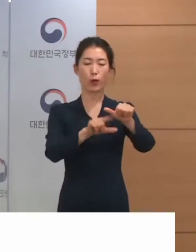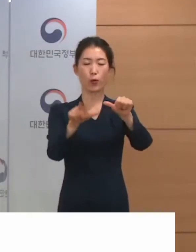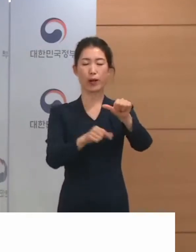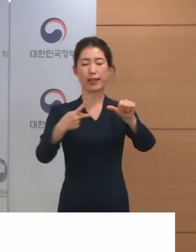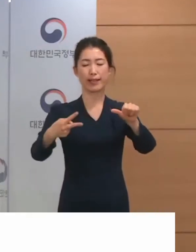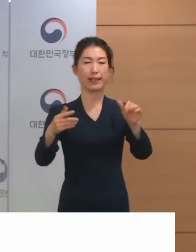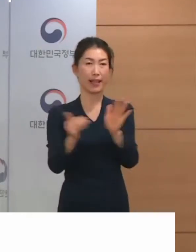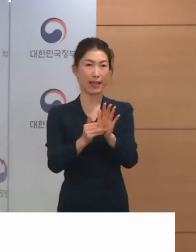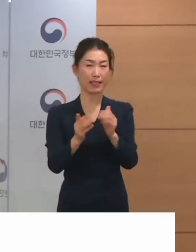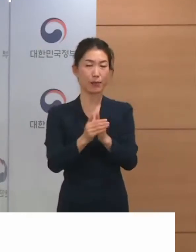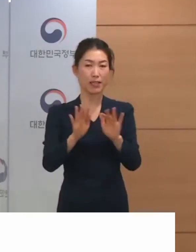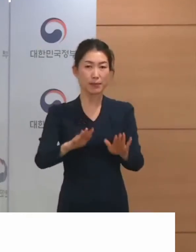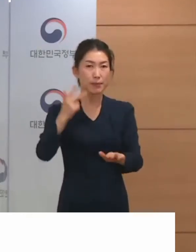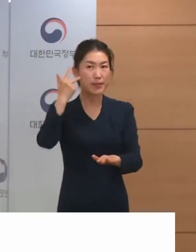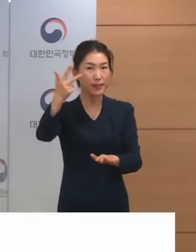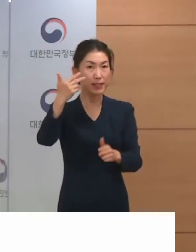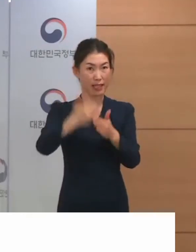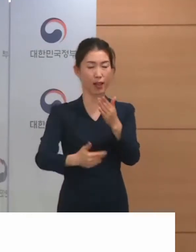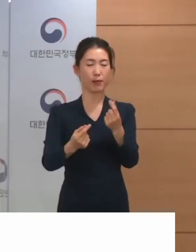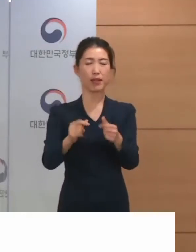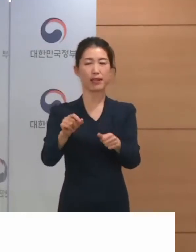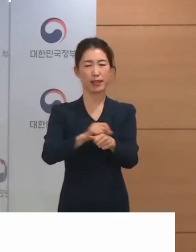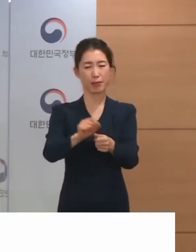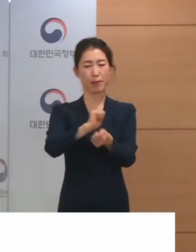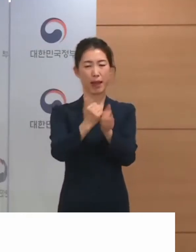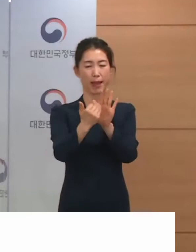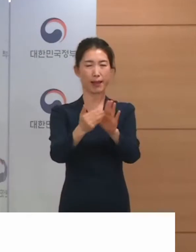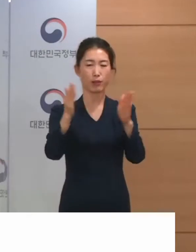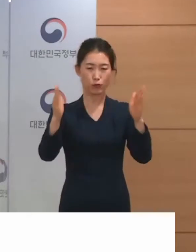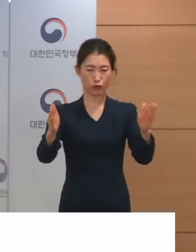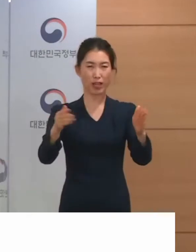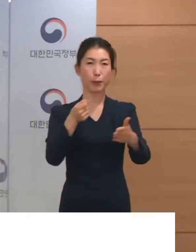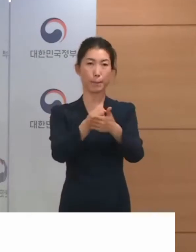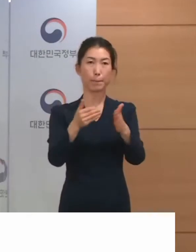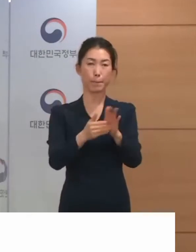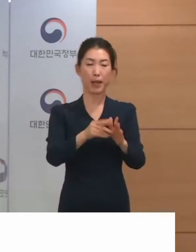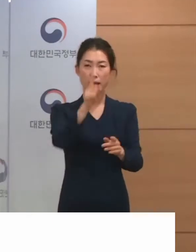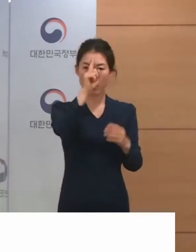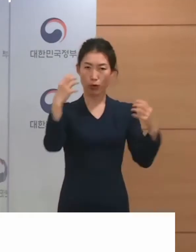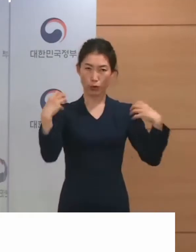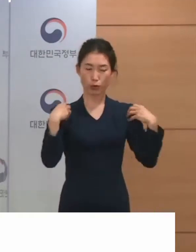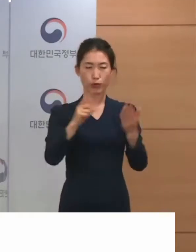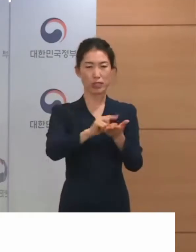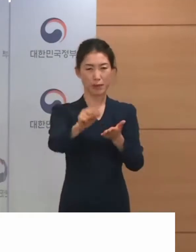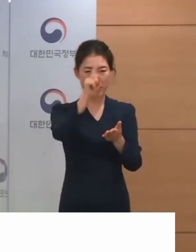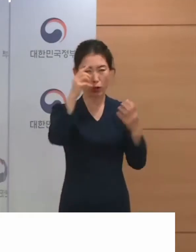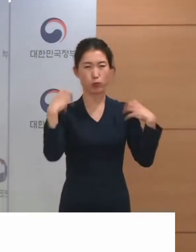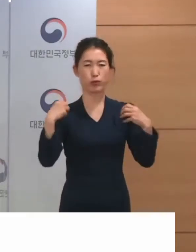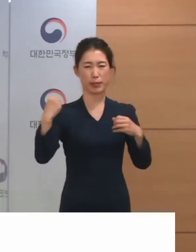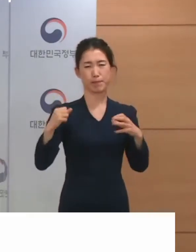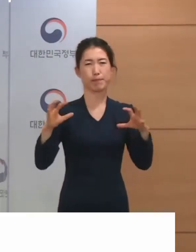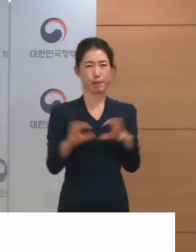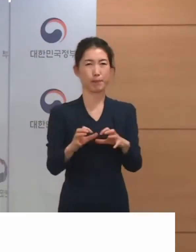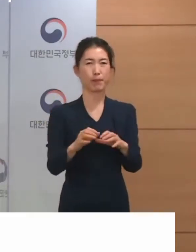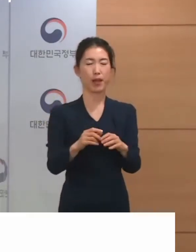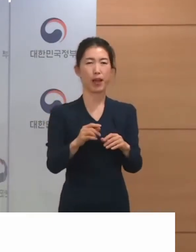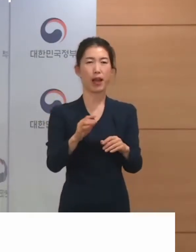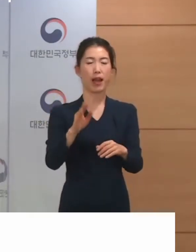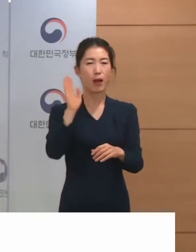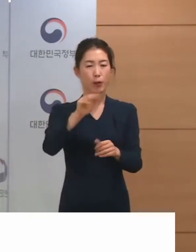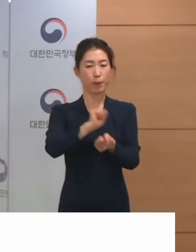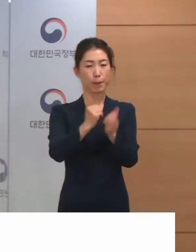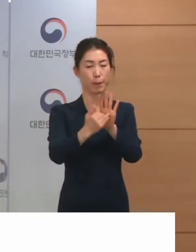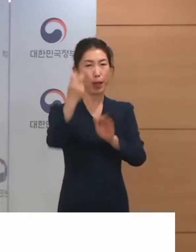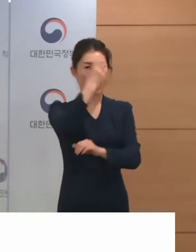남은 일주일을 특별 방역 관리 주간으로 설정하고 정부와 지자체들이 힘을 합쳐 총력을 다해